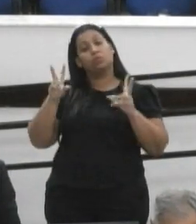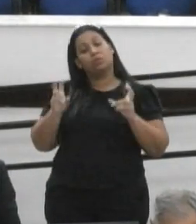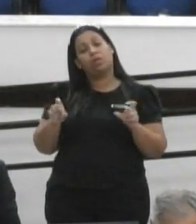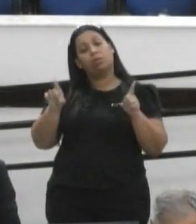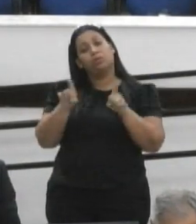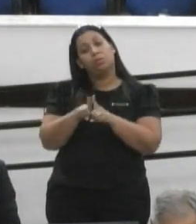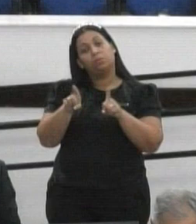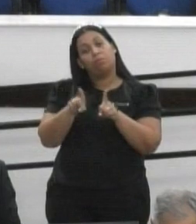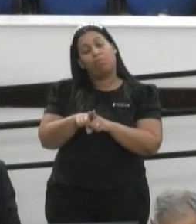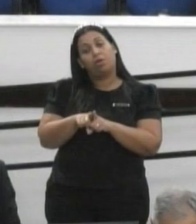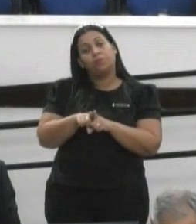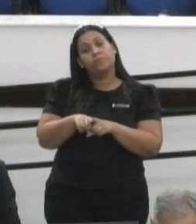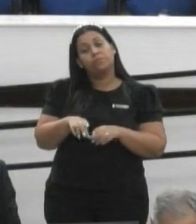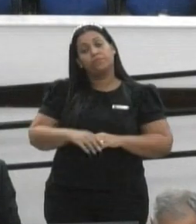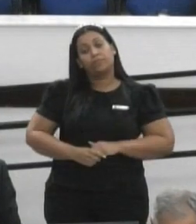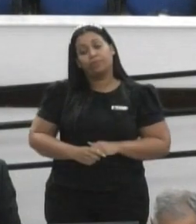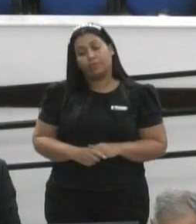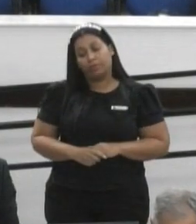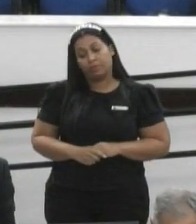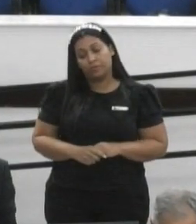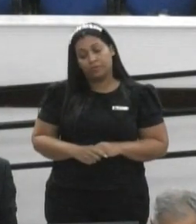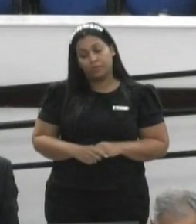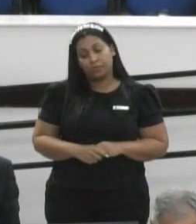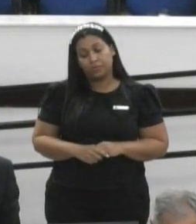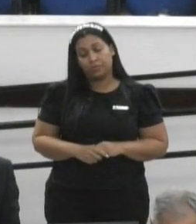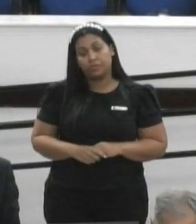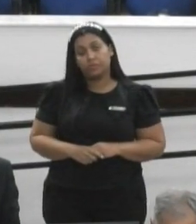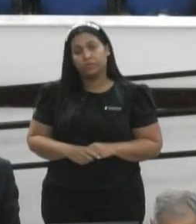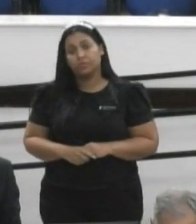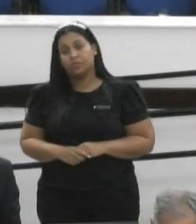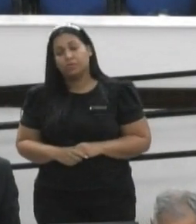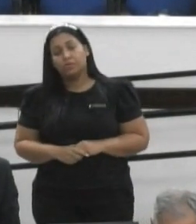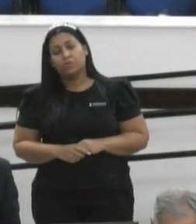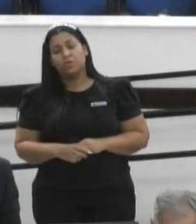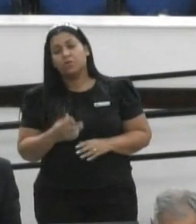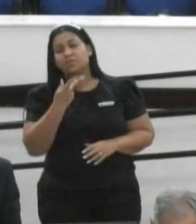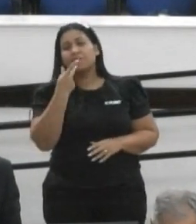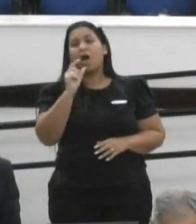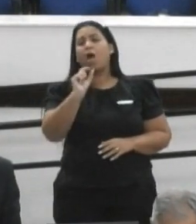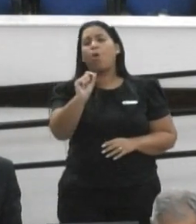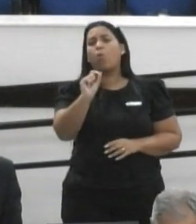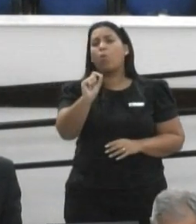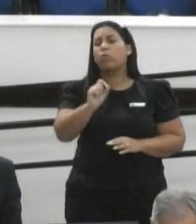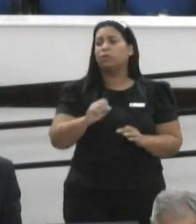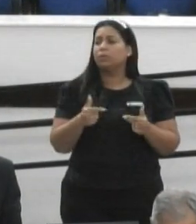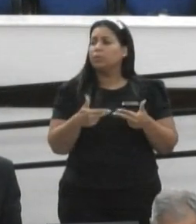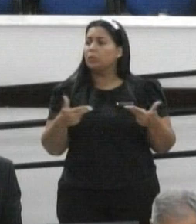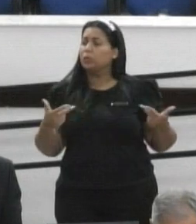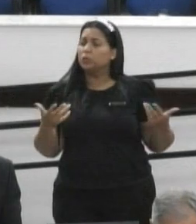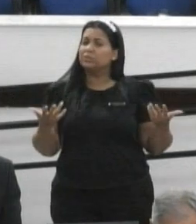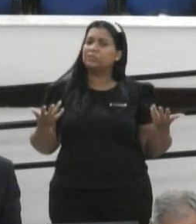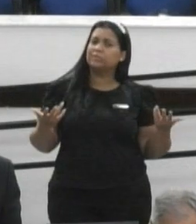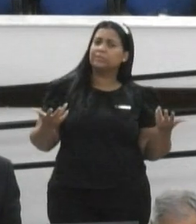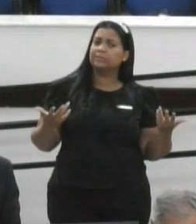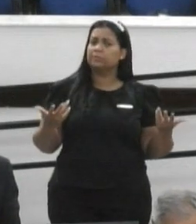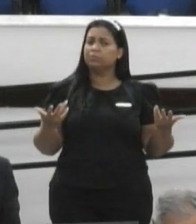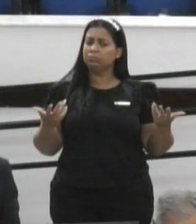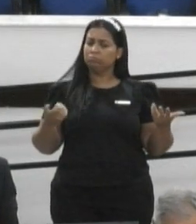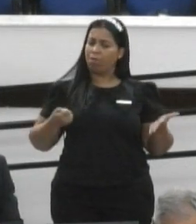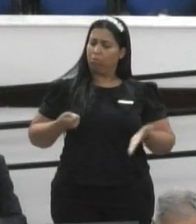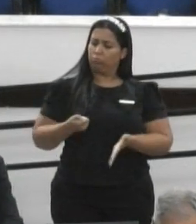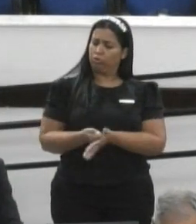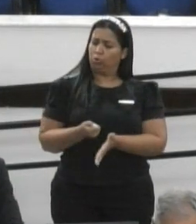assunto, senhor presidente, diz respeito a um ato atípico,